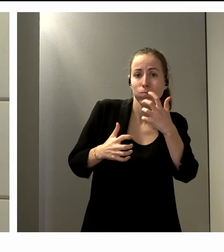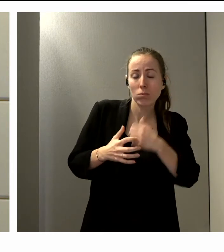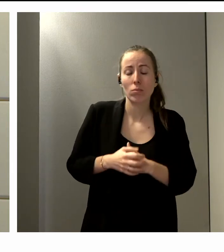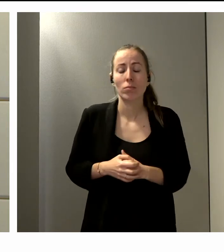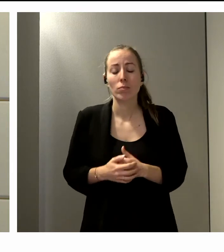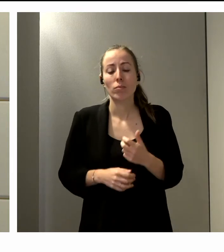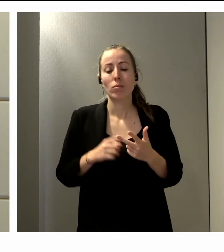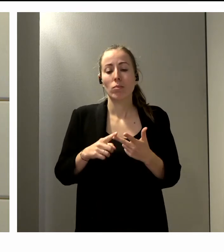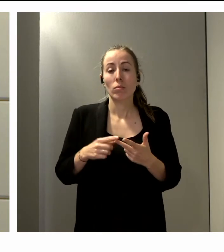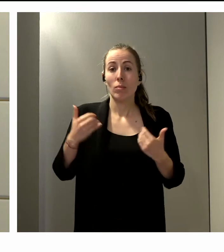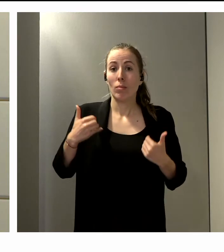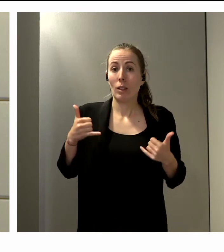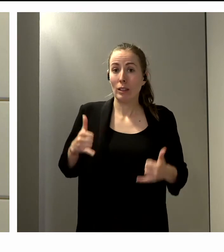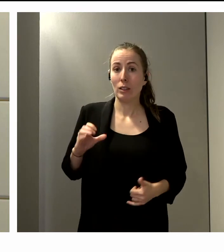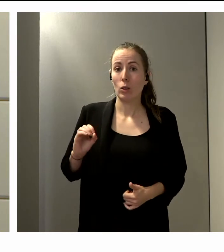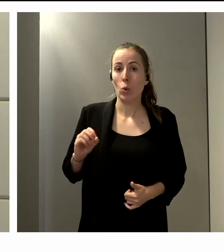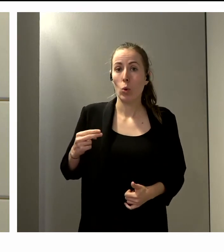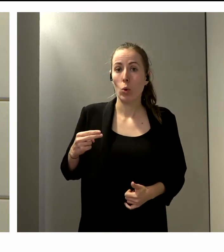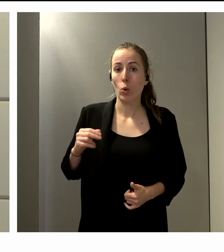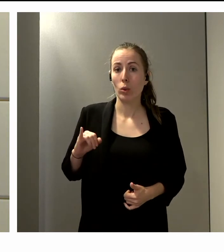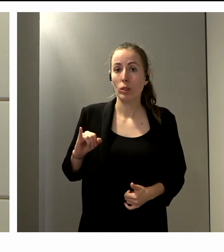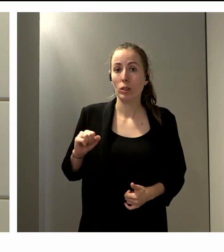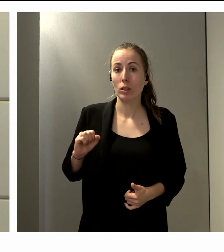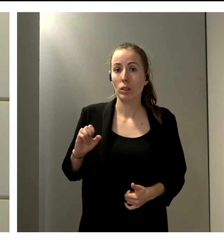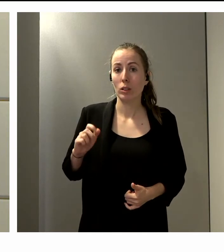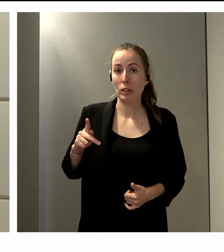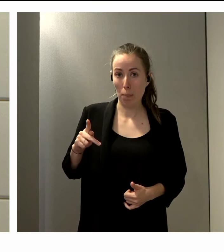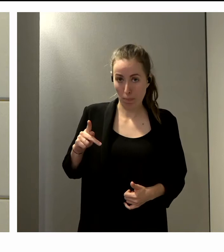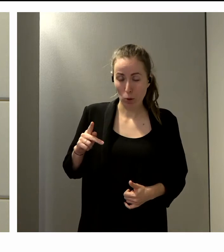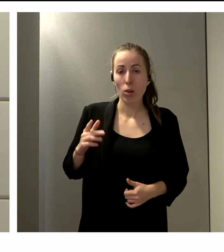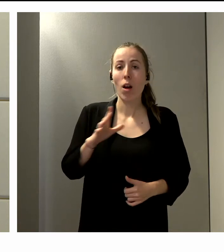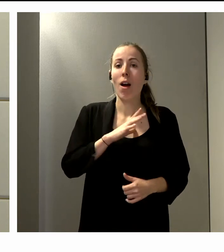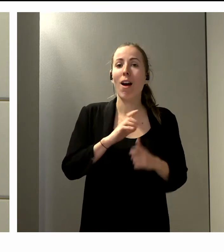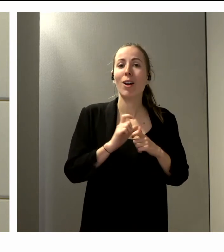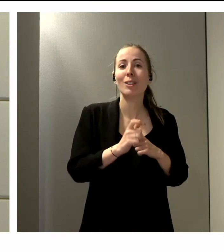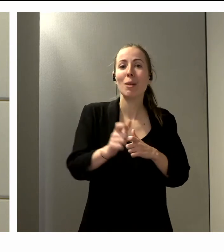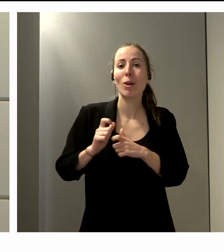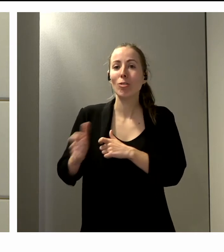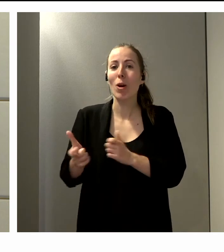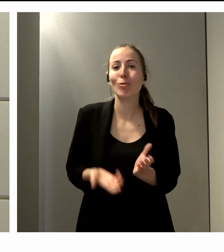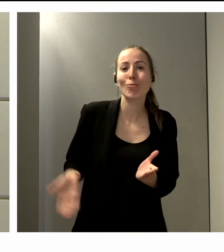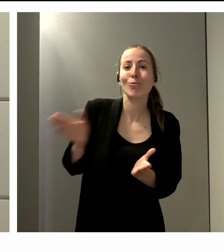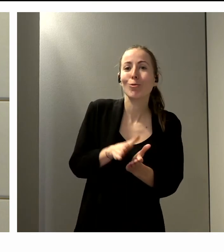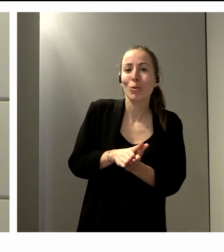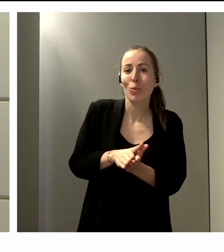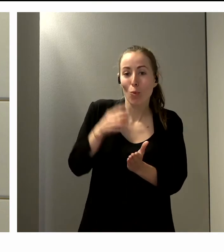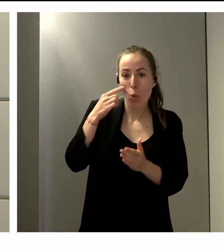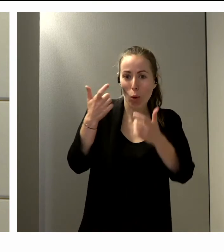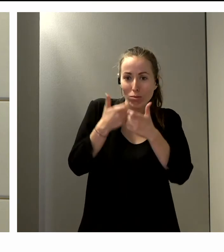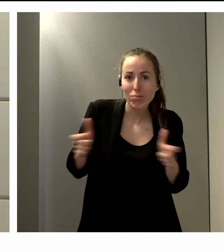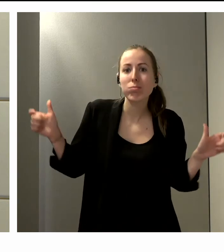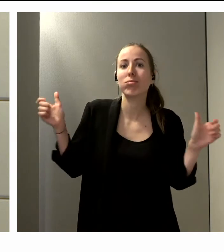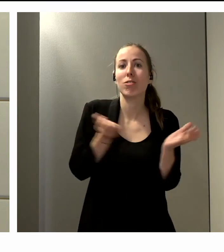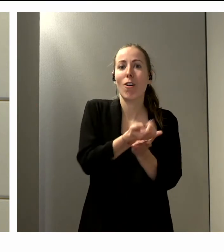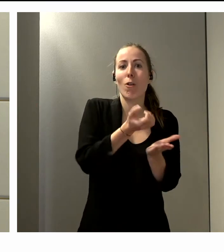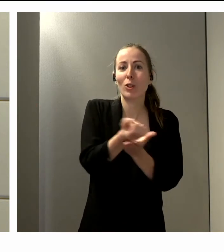Donc à l'ONICEP, on a une double démarche pour que l'information, pour l'orientation soit accessible